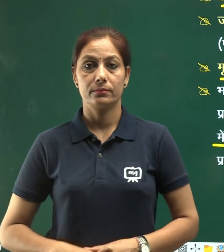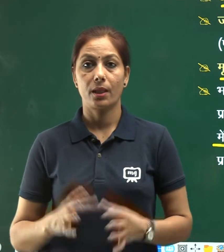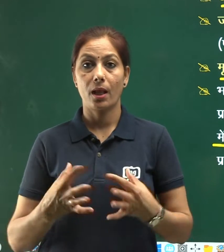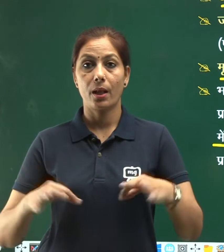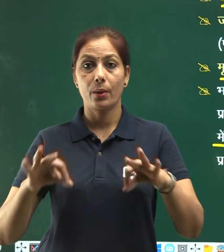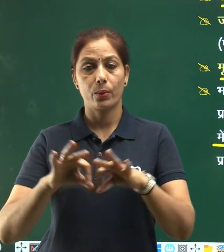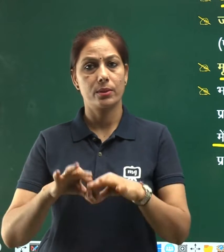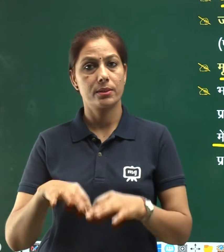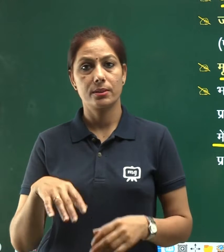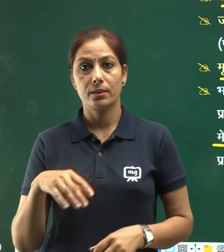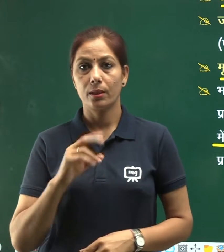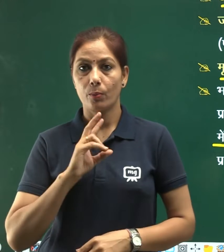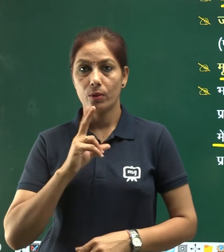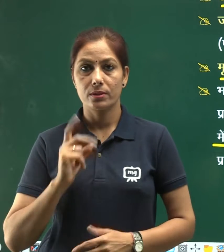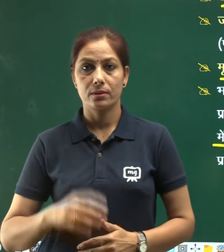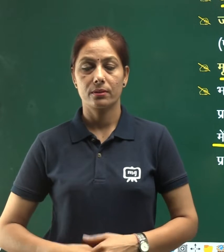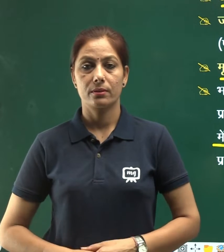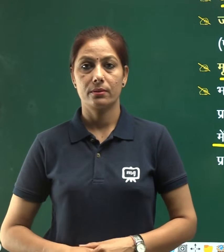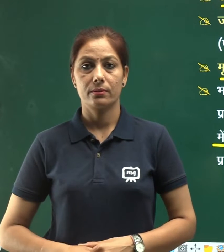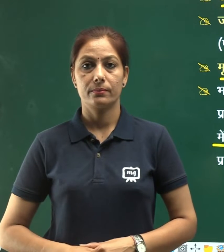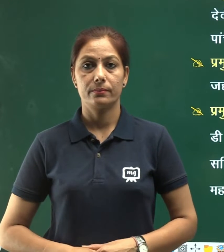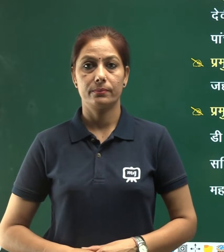प्रमुखता से लिया जाता है।